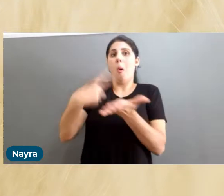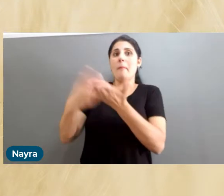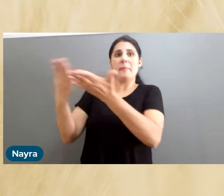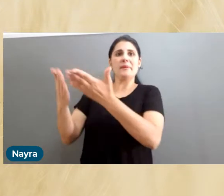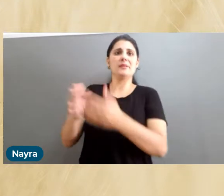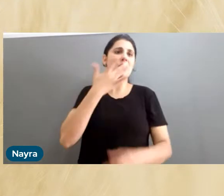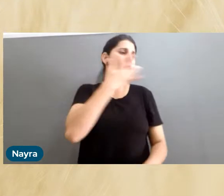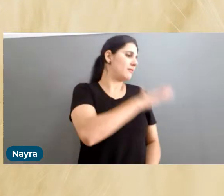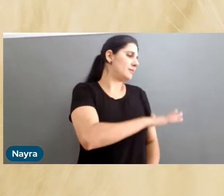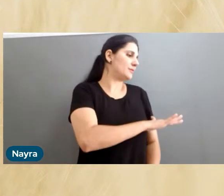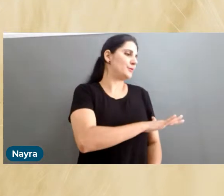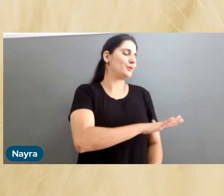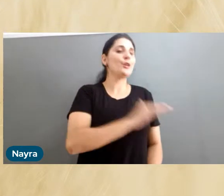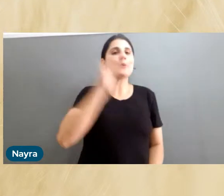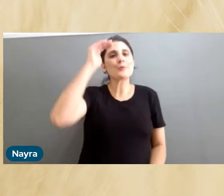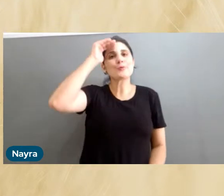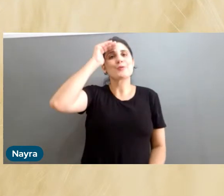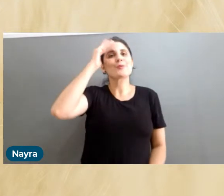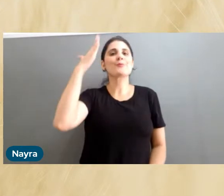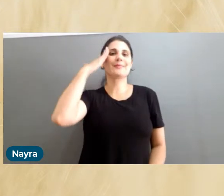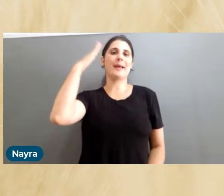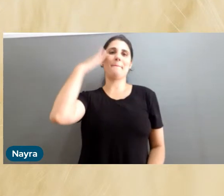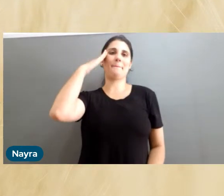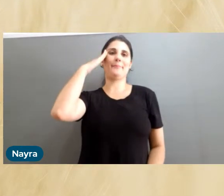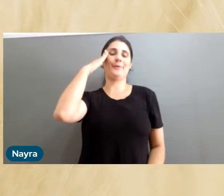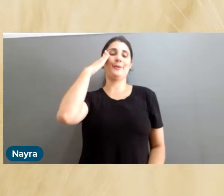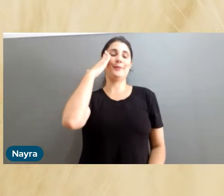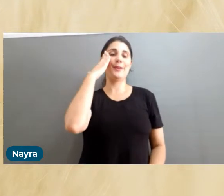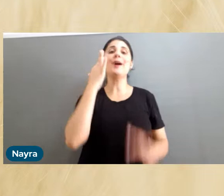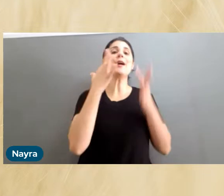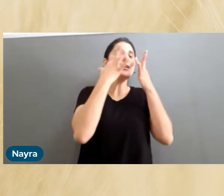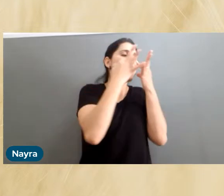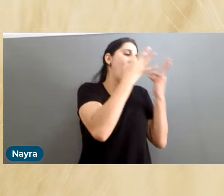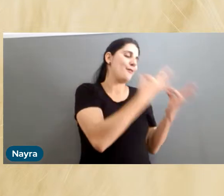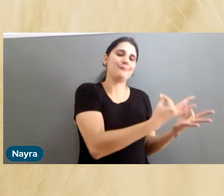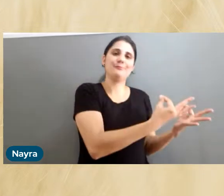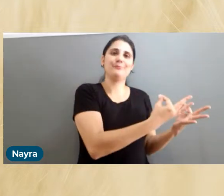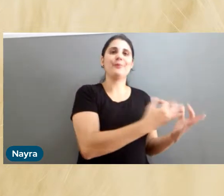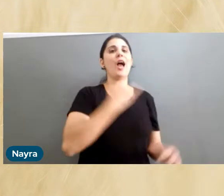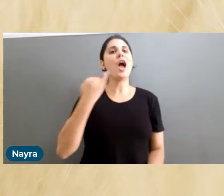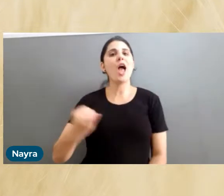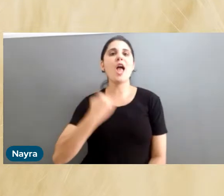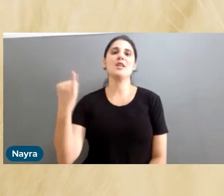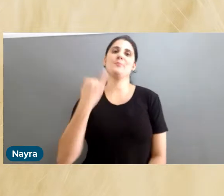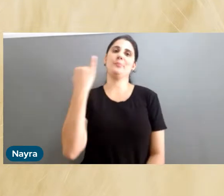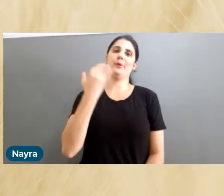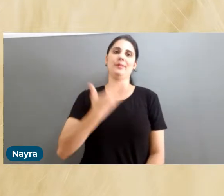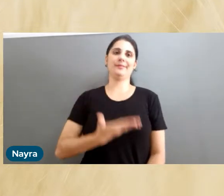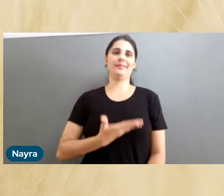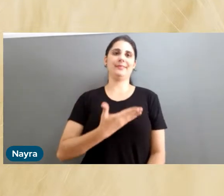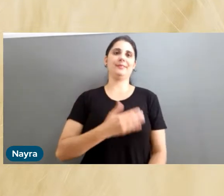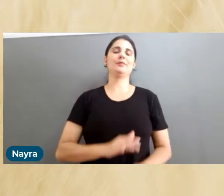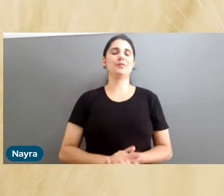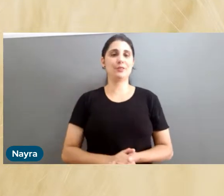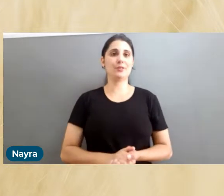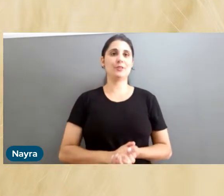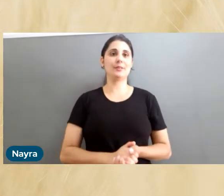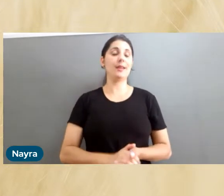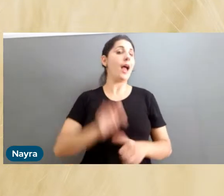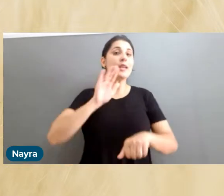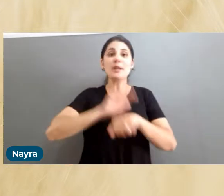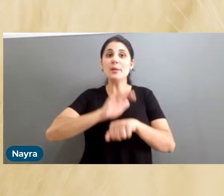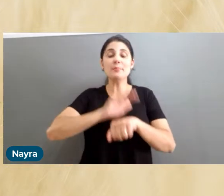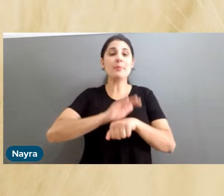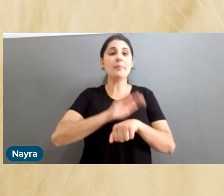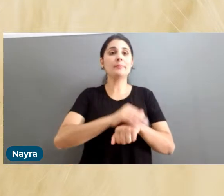o Chico sabia a importância de dar atenção para aquele ser humano que estava ao seu lado. Porque aquele momento era